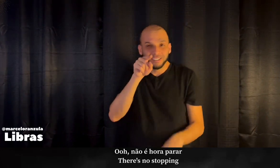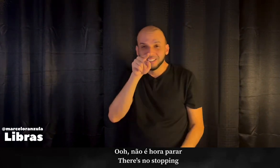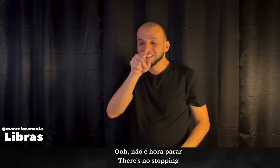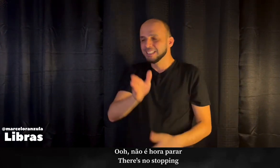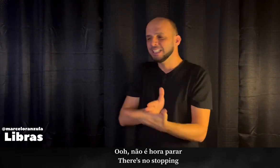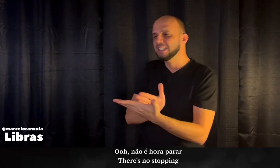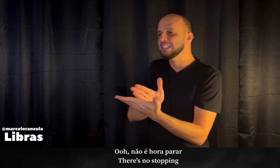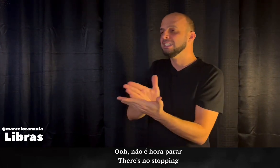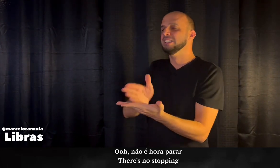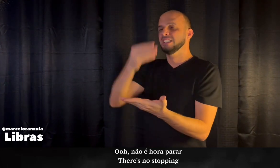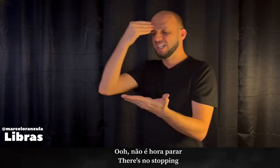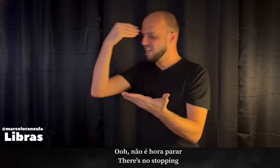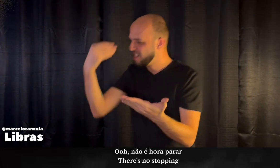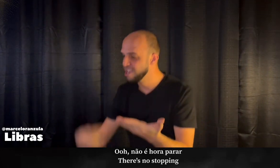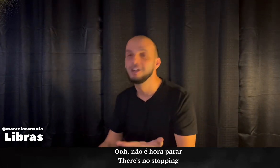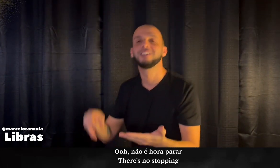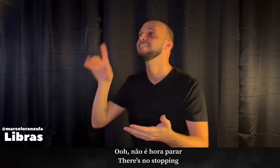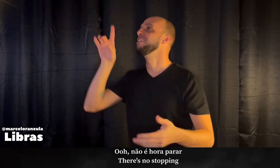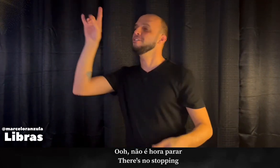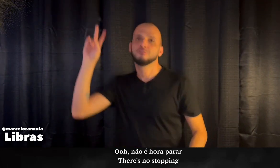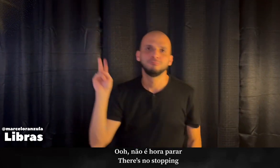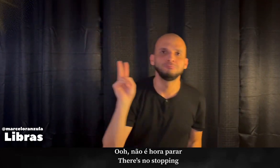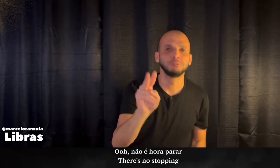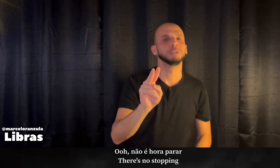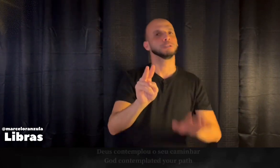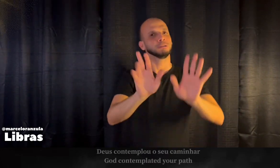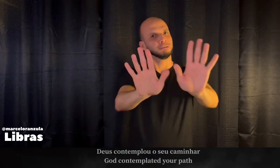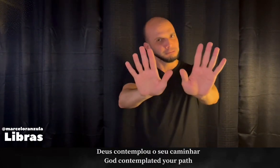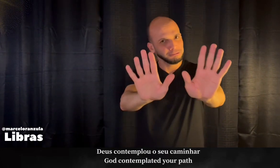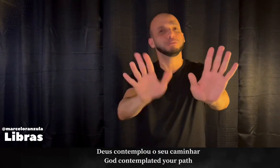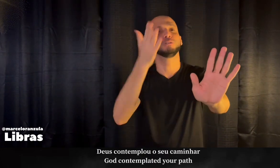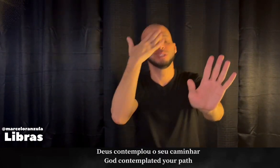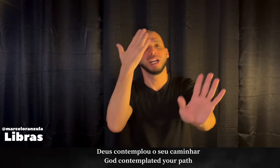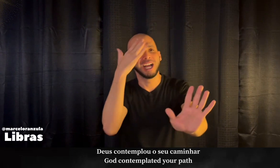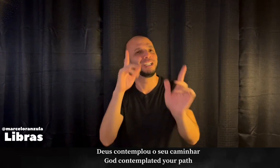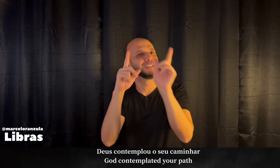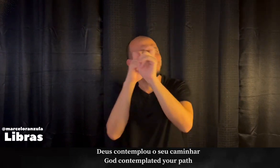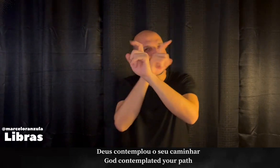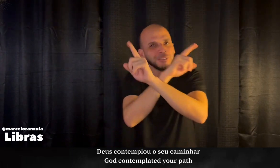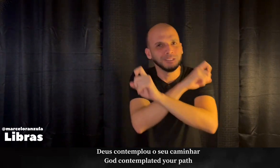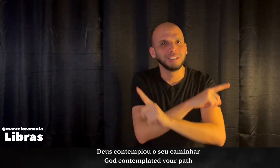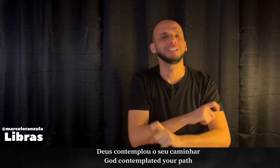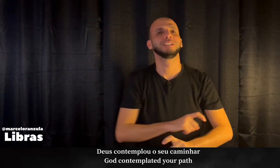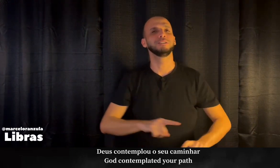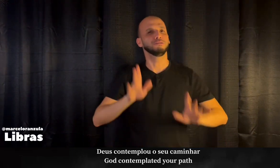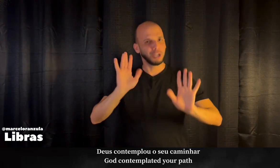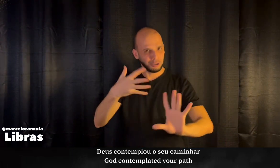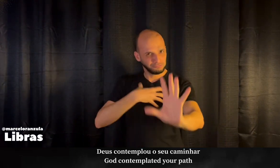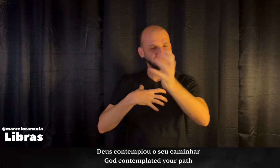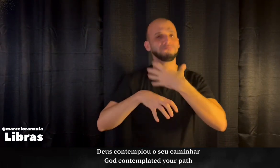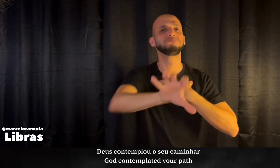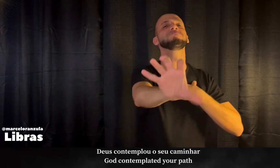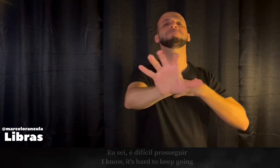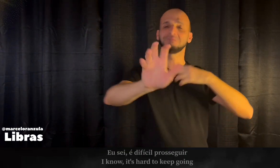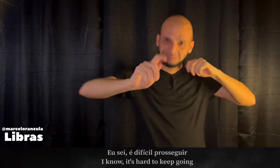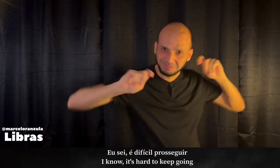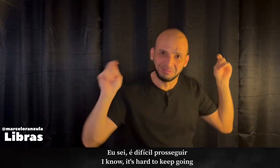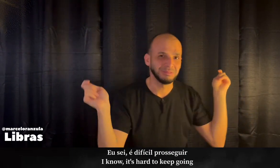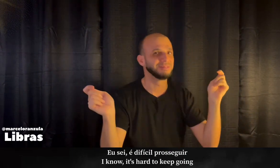Hora de parar Deus contemplou o seu caminhar Eu sei é